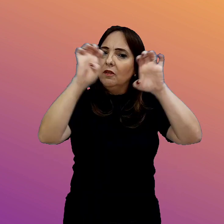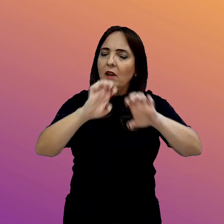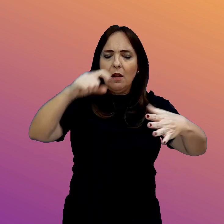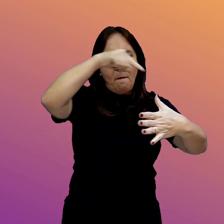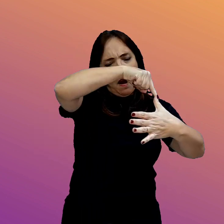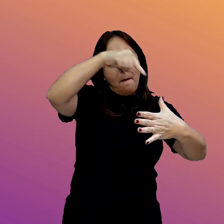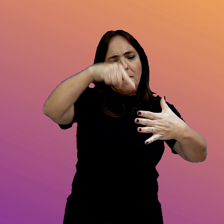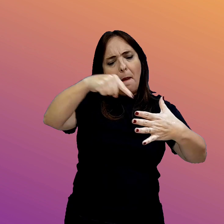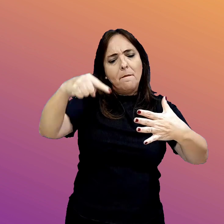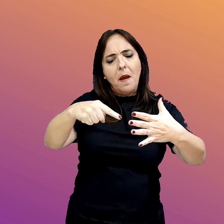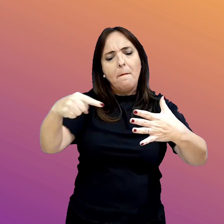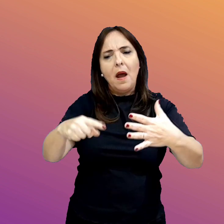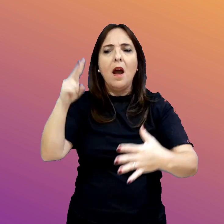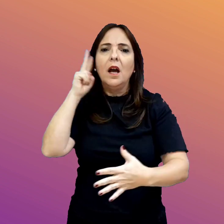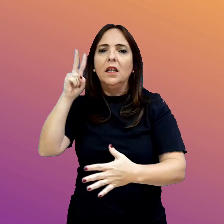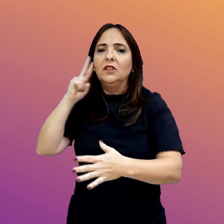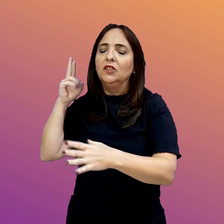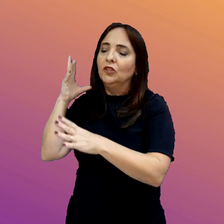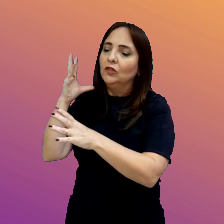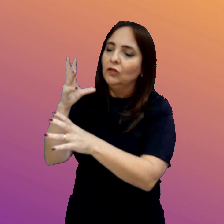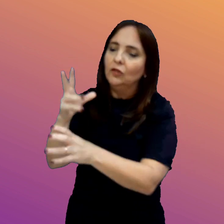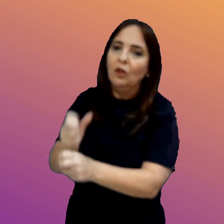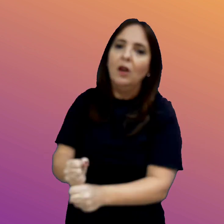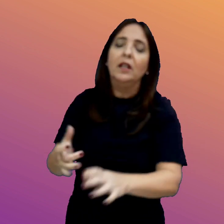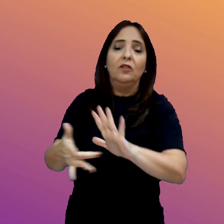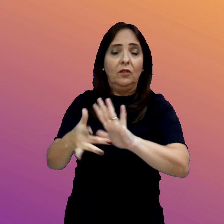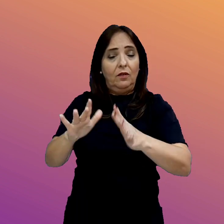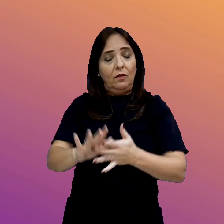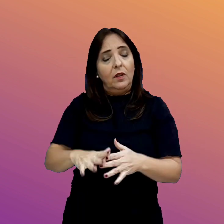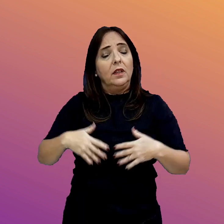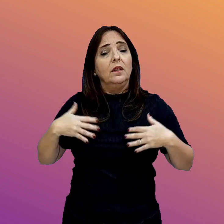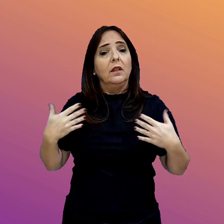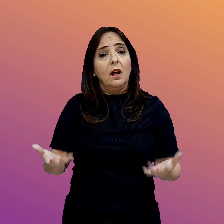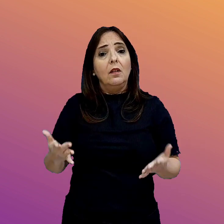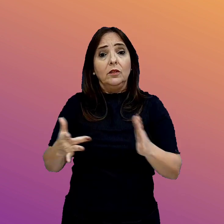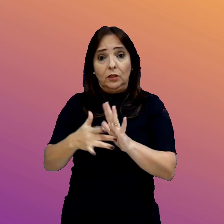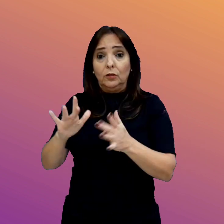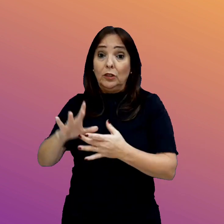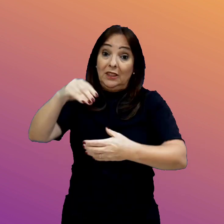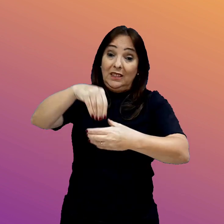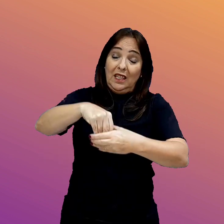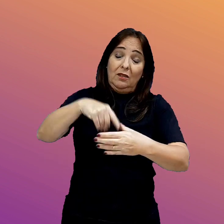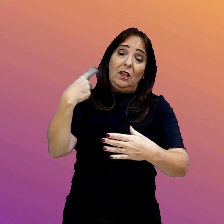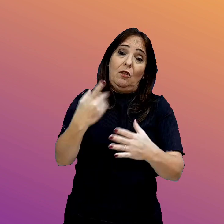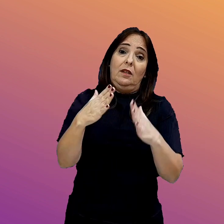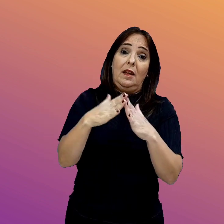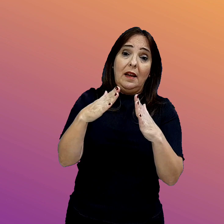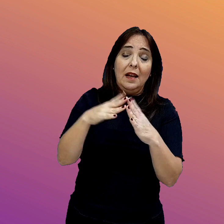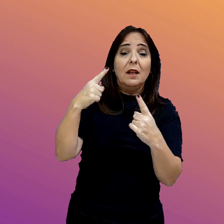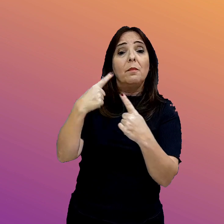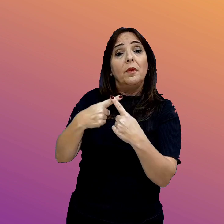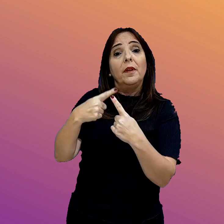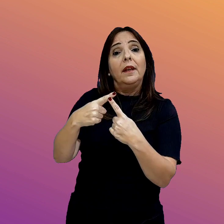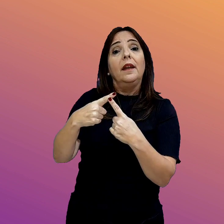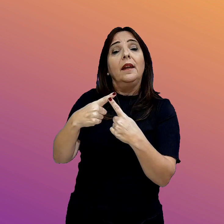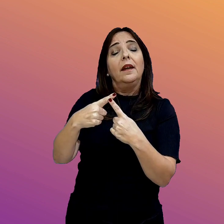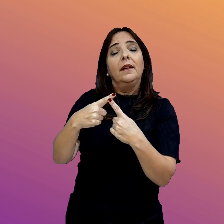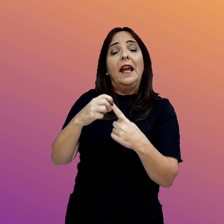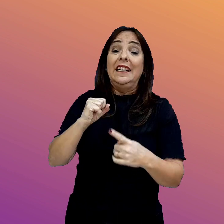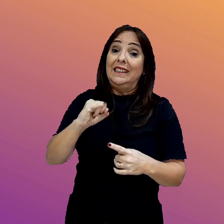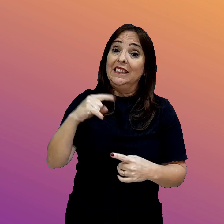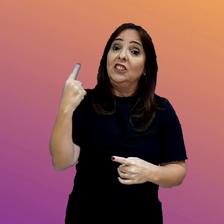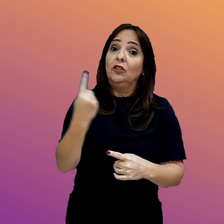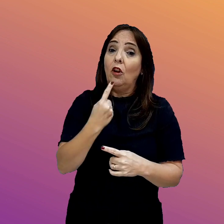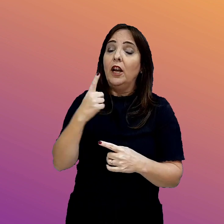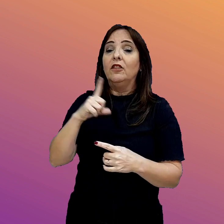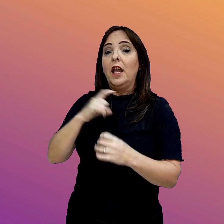história de Jesus, né? Então, Jesus se faz presente na nossa casa porque a gente tem intimidade com ele, ele já está lá presente, ele já se faz presente. Mas eu tenho que